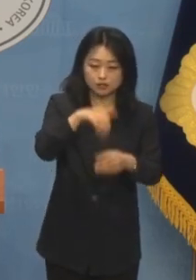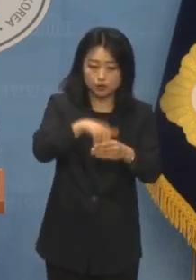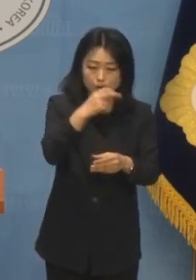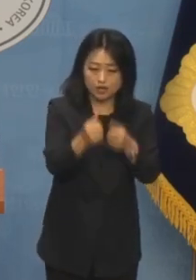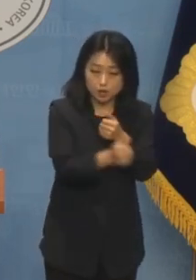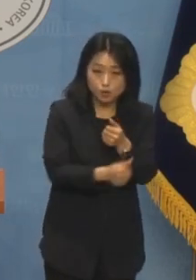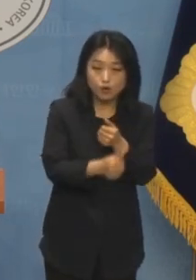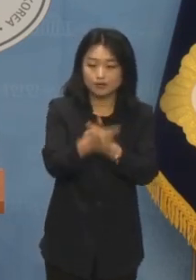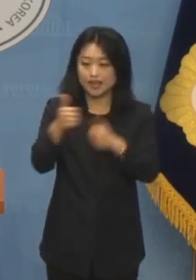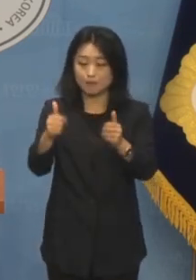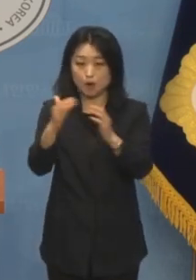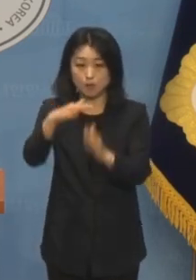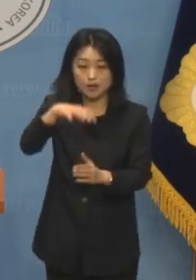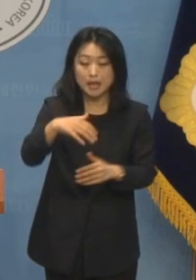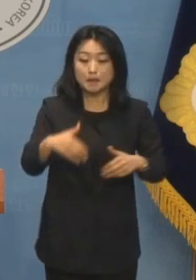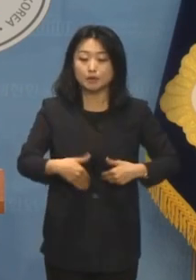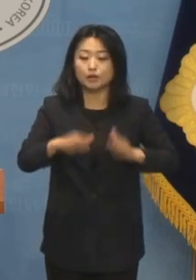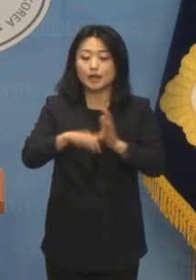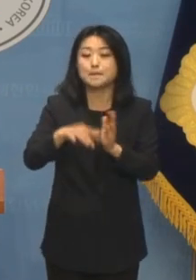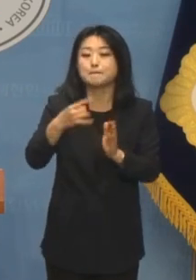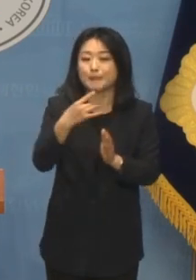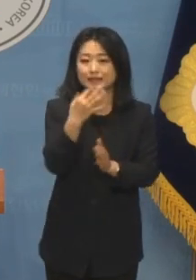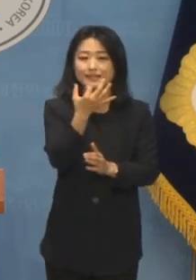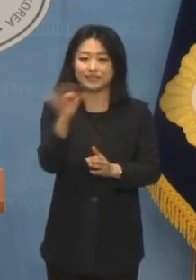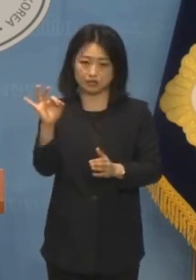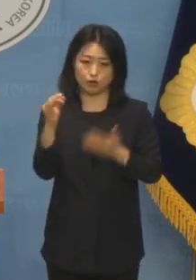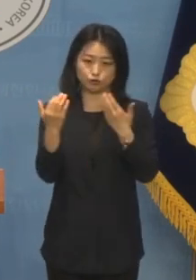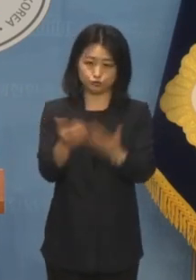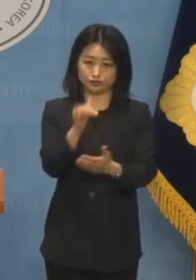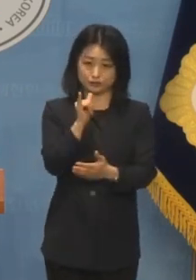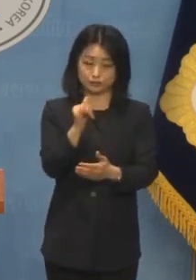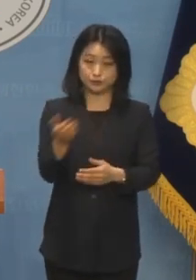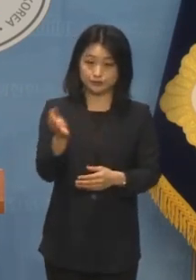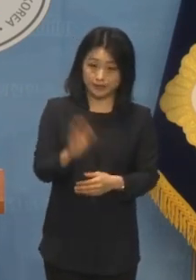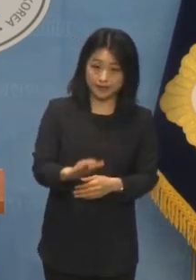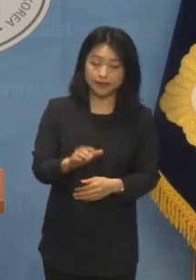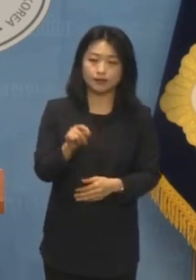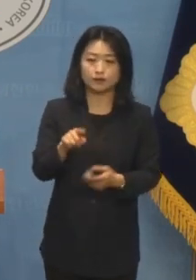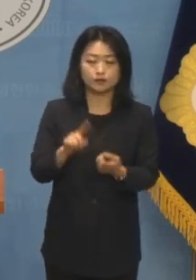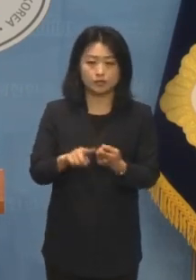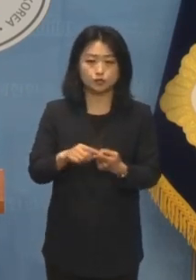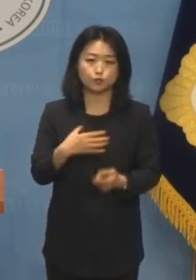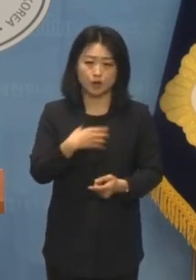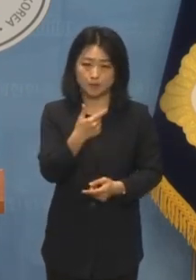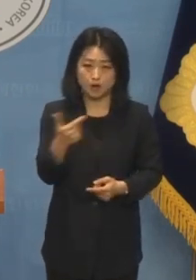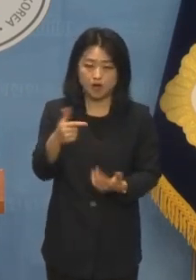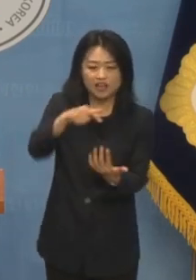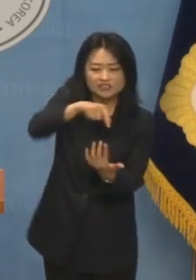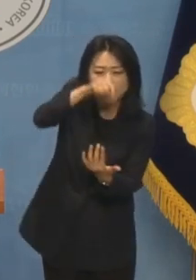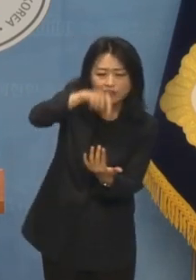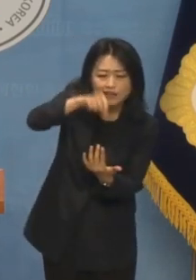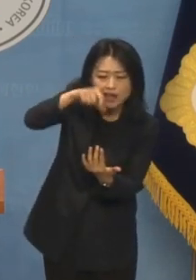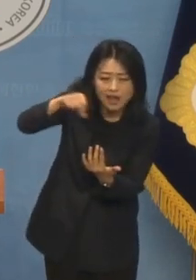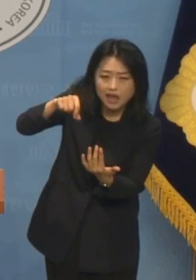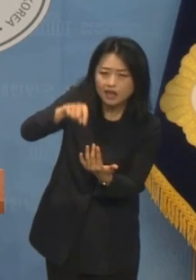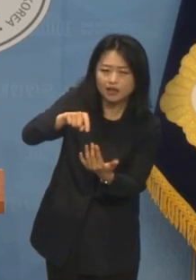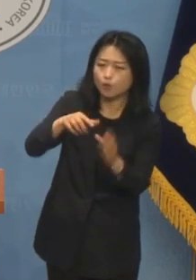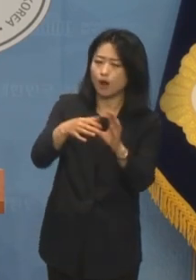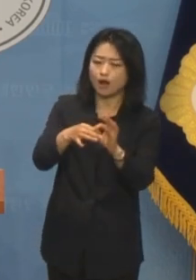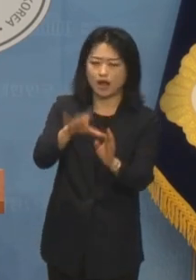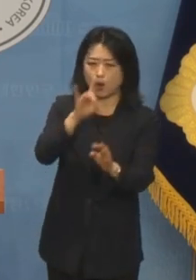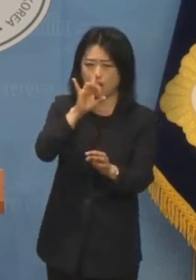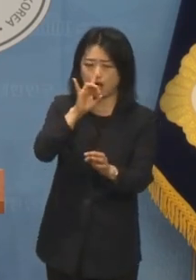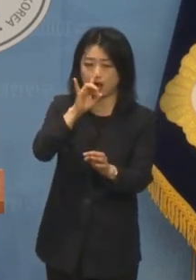장이 필요하다고 인정하는 경우에만 적용한다고 규정하고 있습니다. 즉 선택사항인 것입니다.